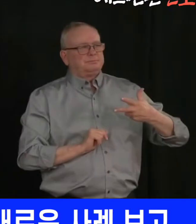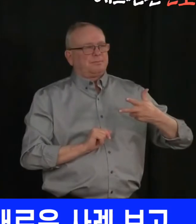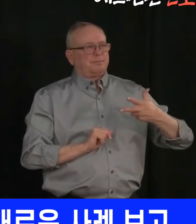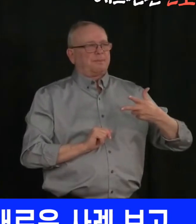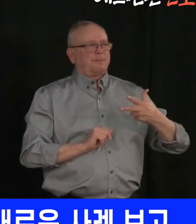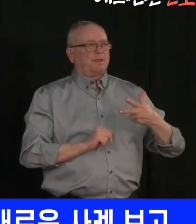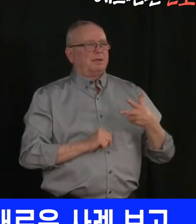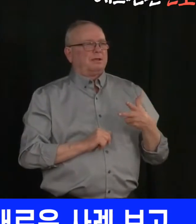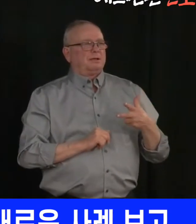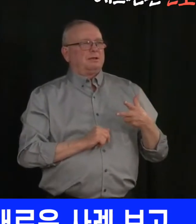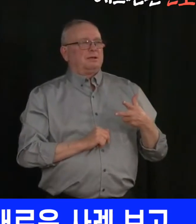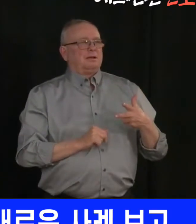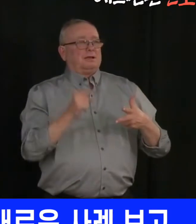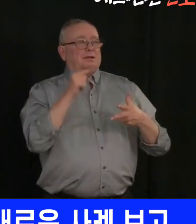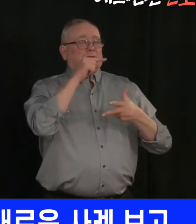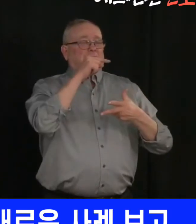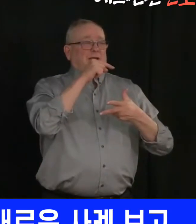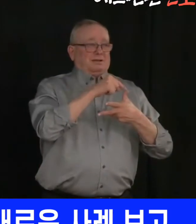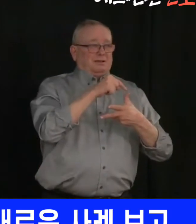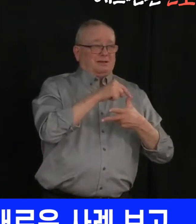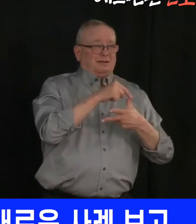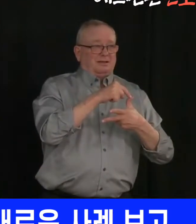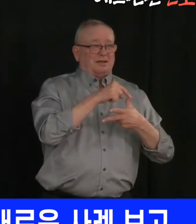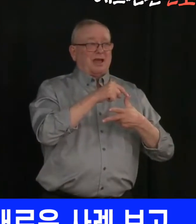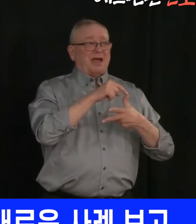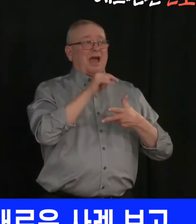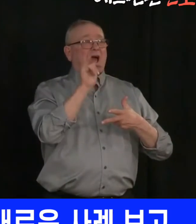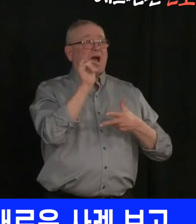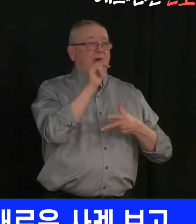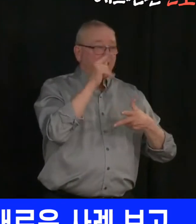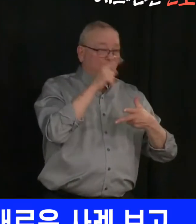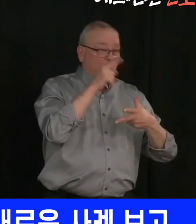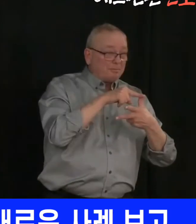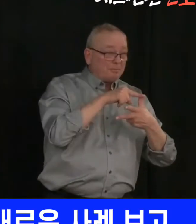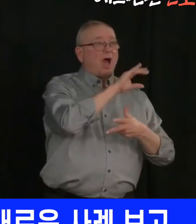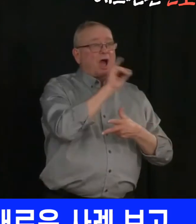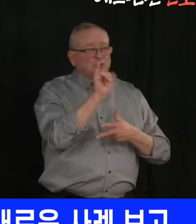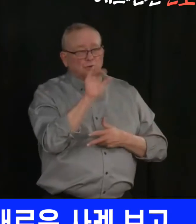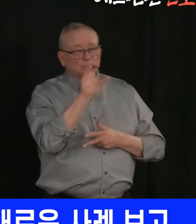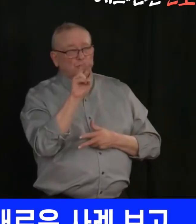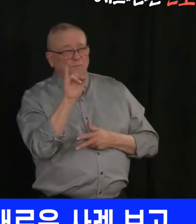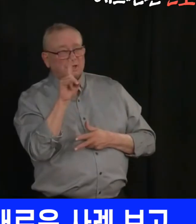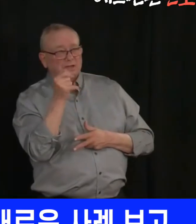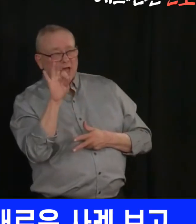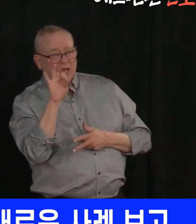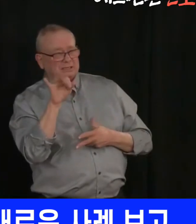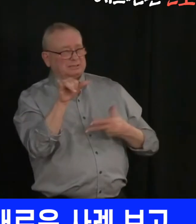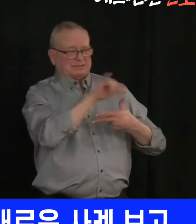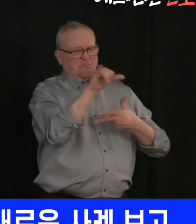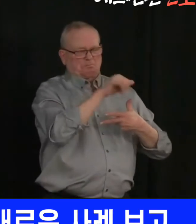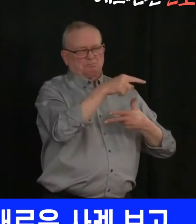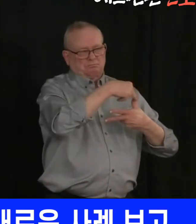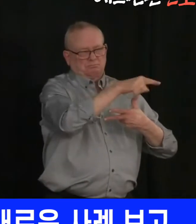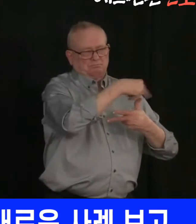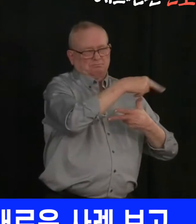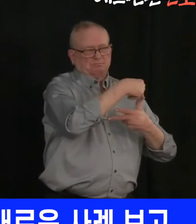올해 가장 높은 사례입니다. 엘버타주에는 12,187건의 활성 사례가 있으며 이 중